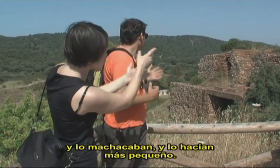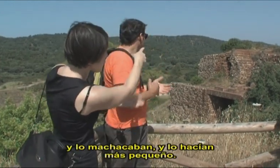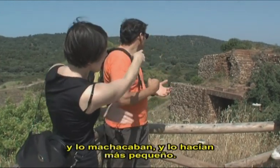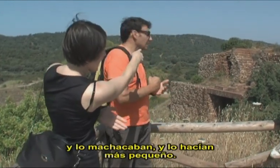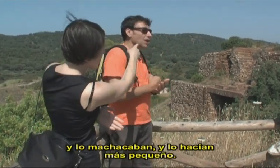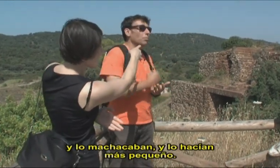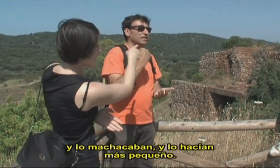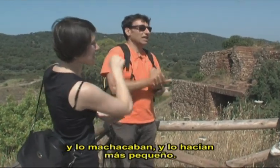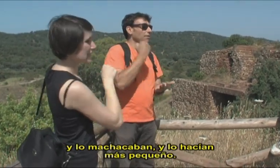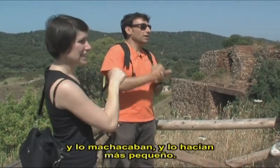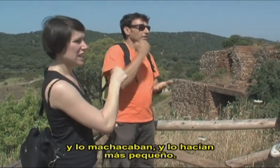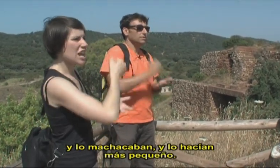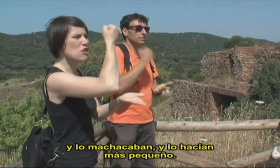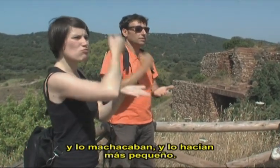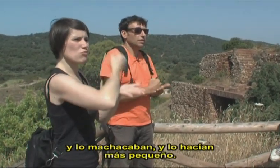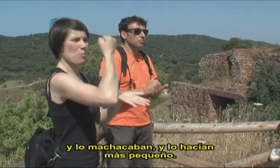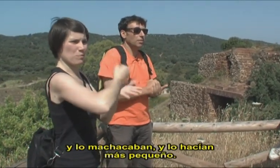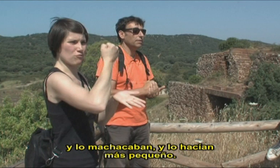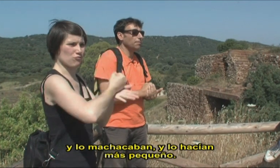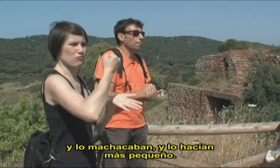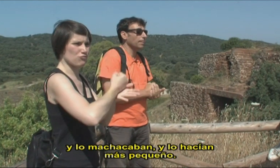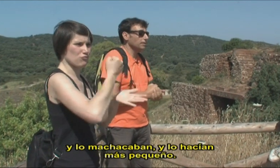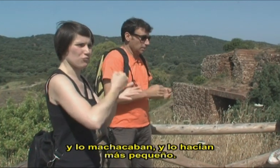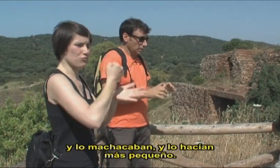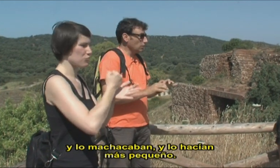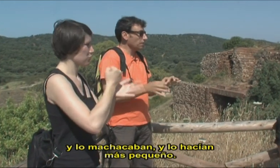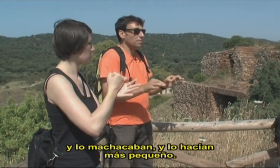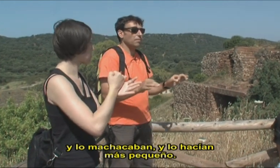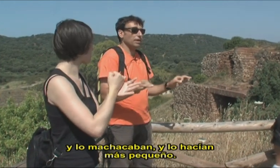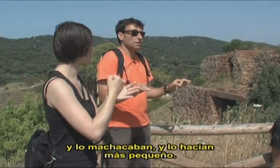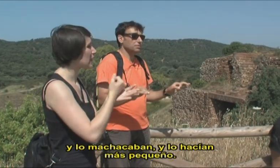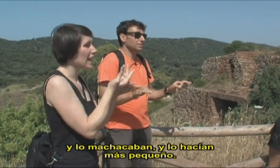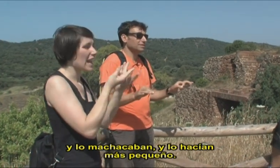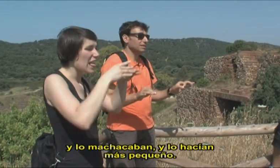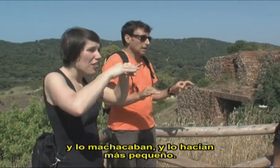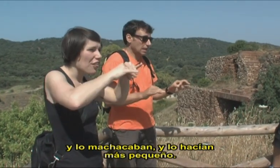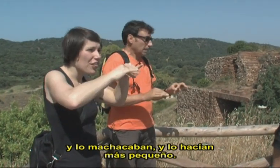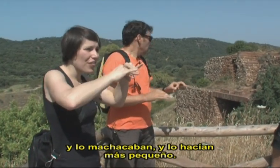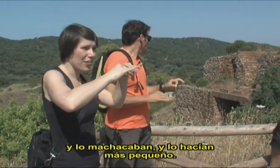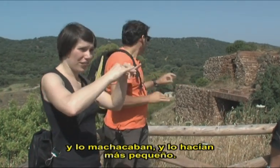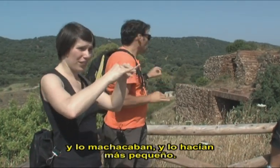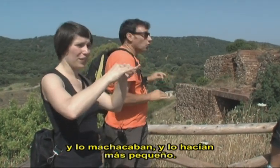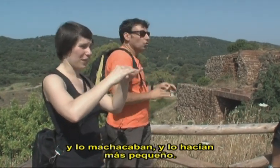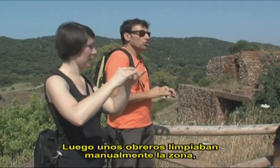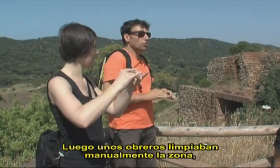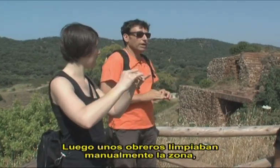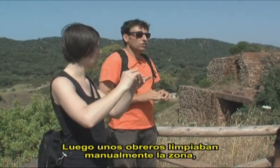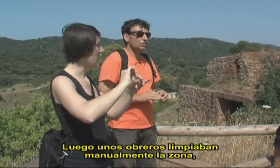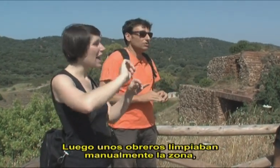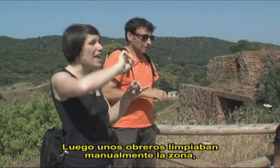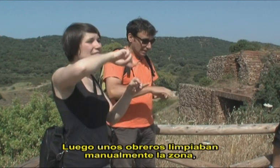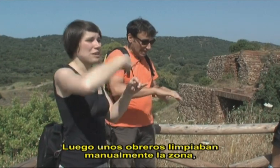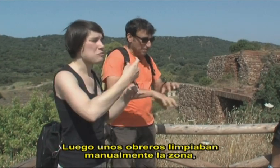y lo machacaban, y lo hacían más pequeño. Luego unos